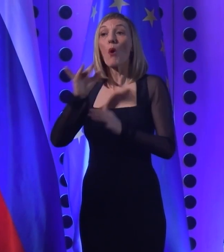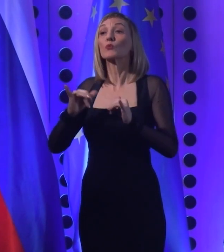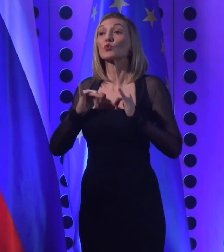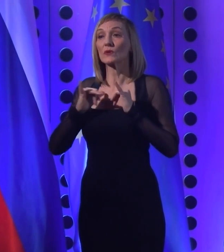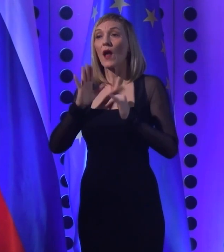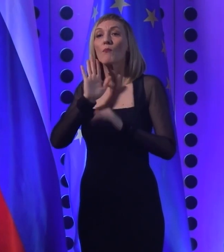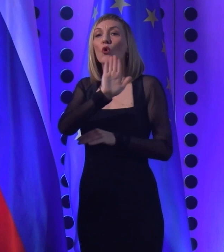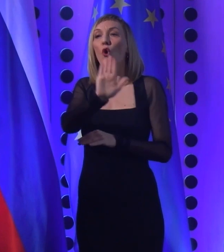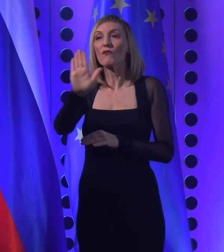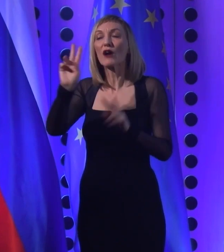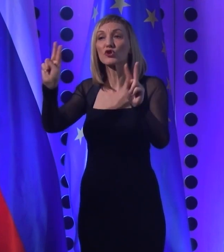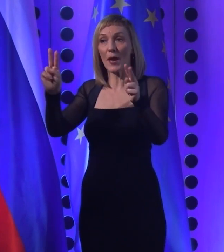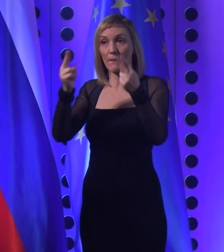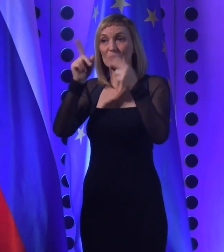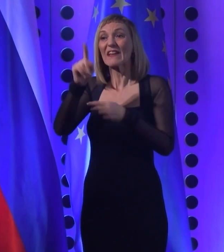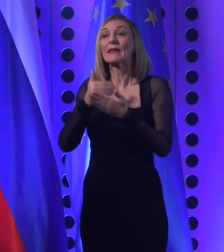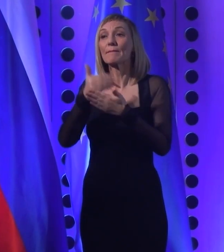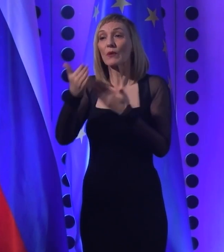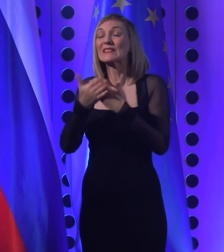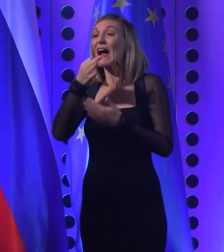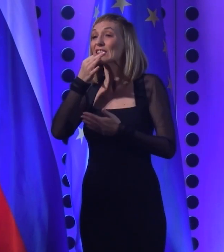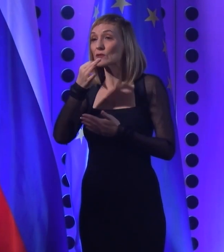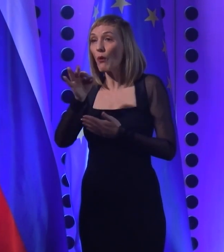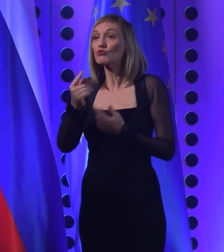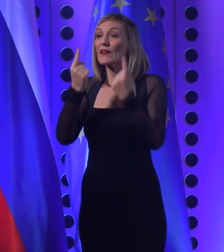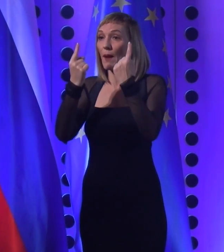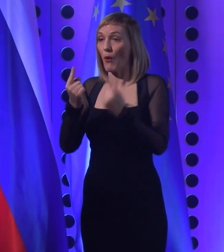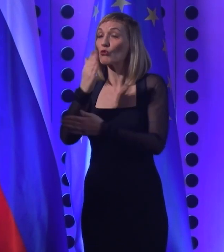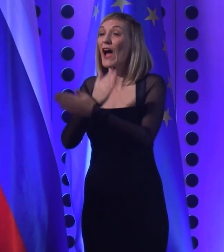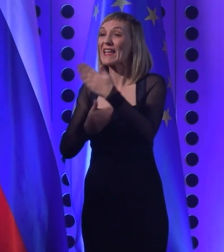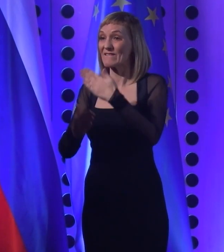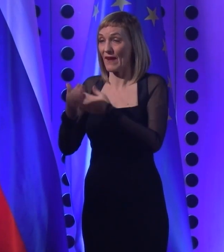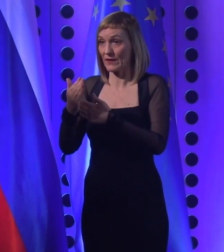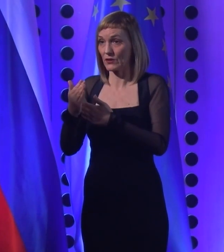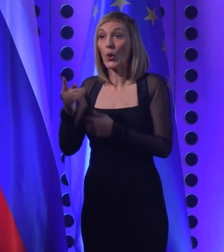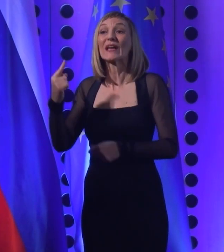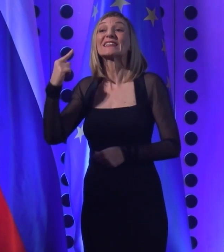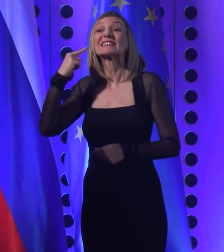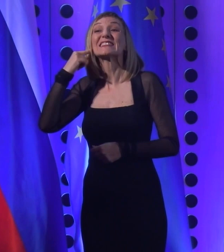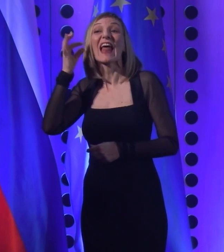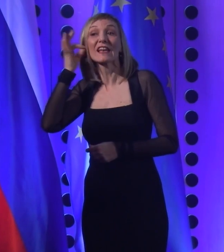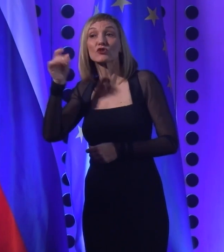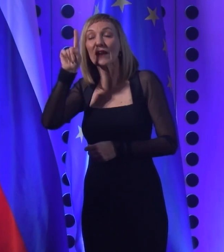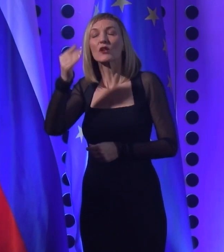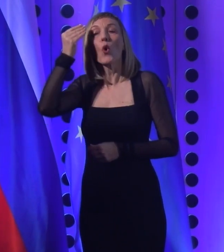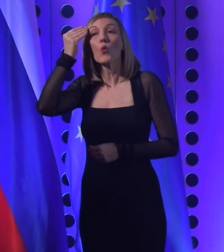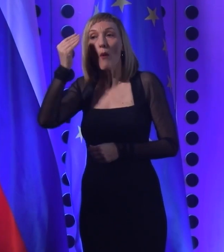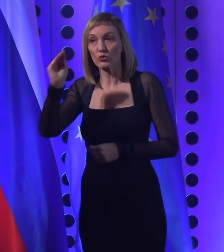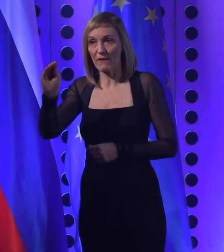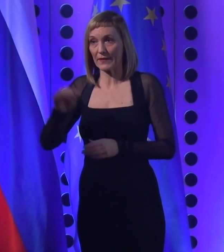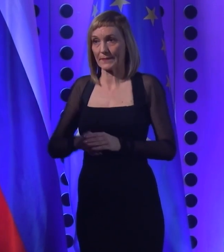prizadevala, da bodo vaši pozivi in predlogi za izboljšanje položaja invalidov slišani in upoštevani.